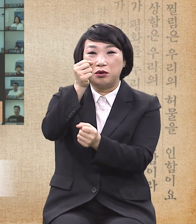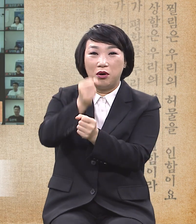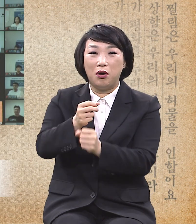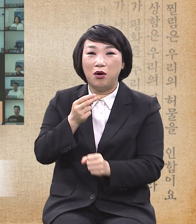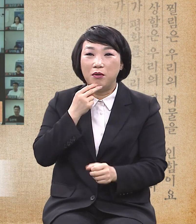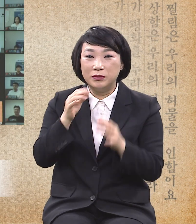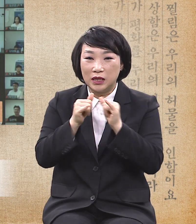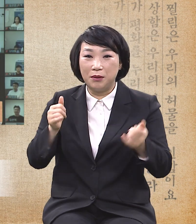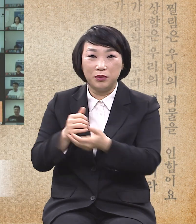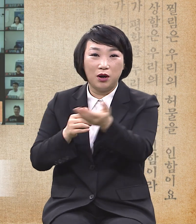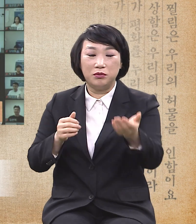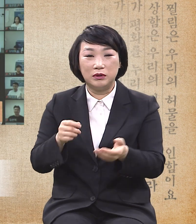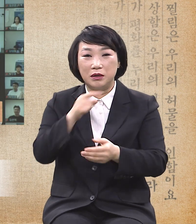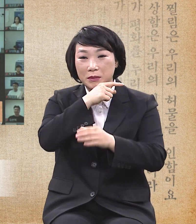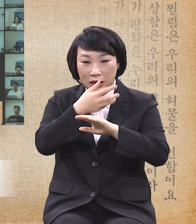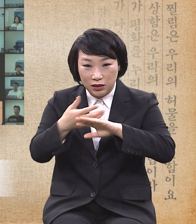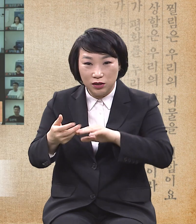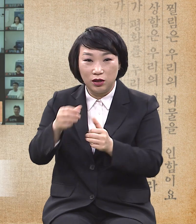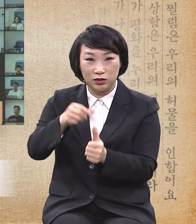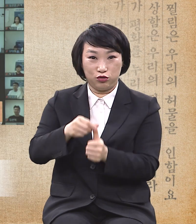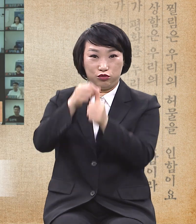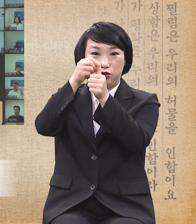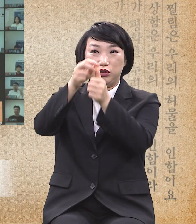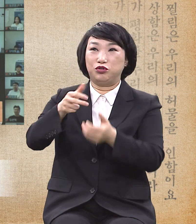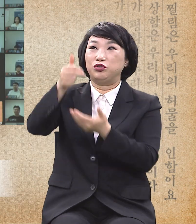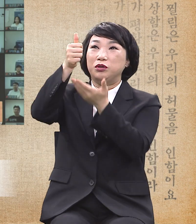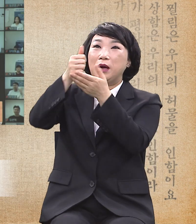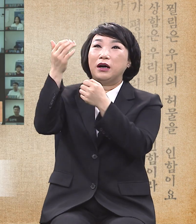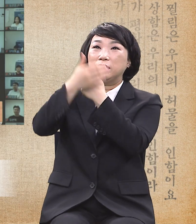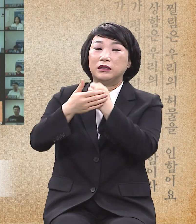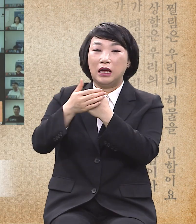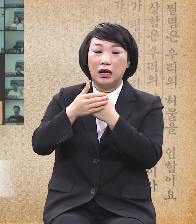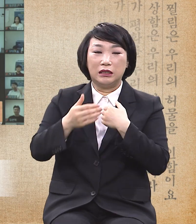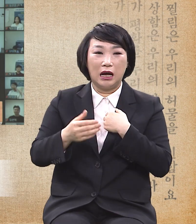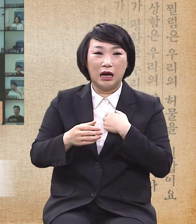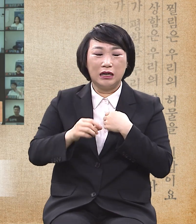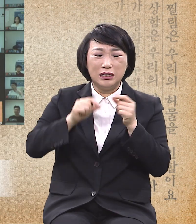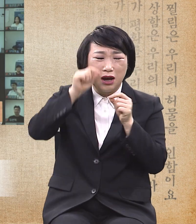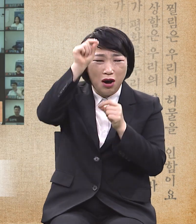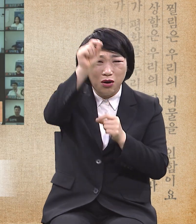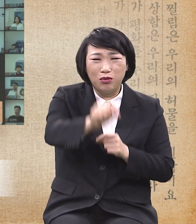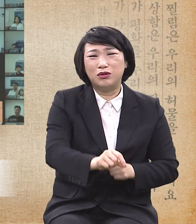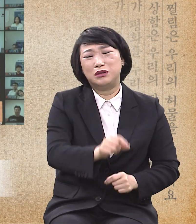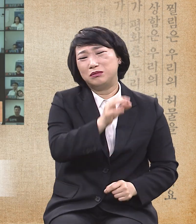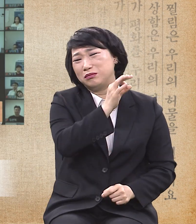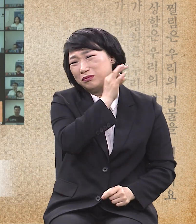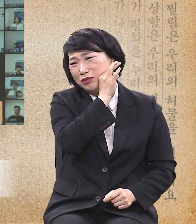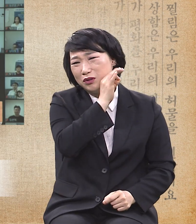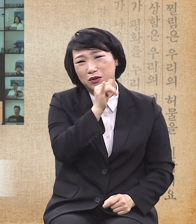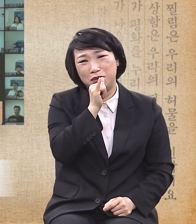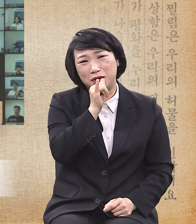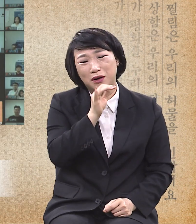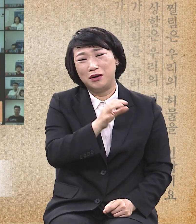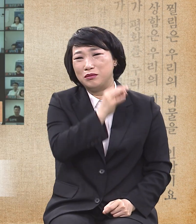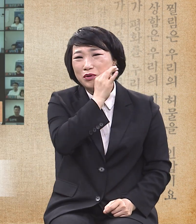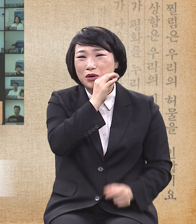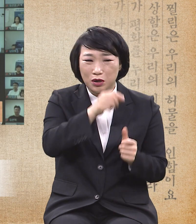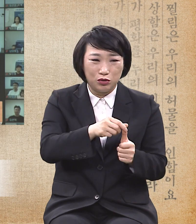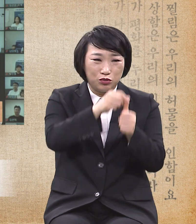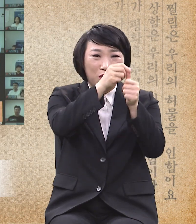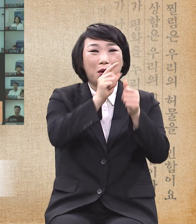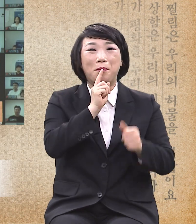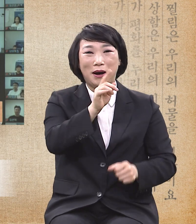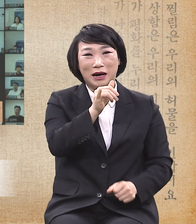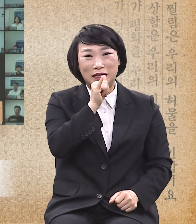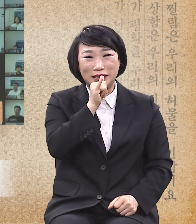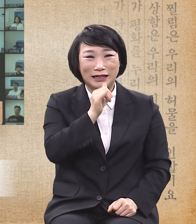피 흘려 구원하신 주님의 은혜 앞에 참으로 영원히 부끄럽지 않겠습니까? 그래서 부끄러운 구원이라는